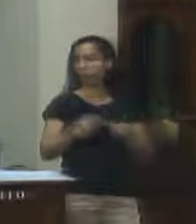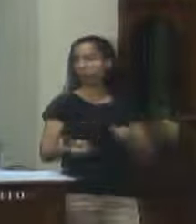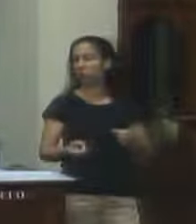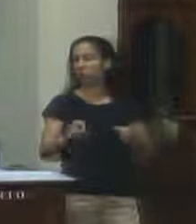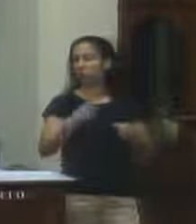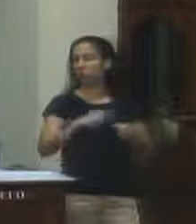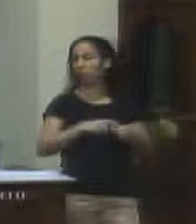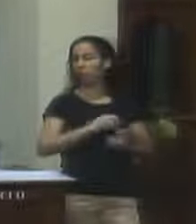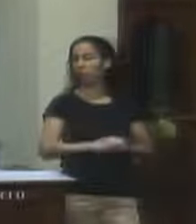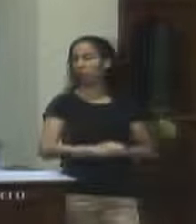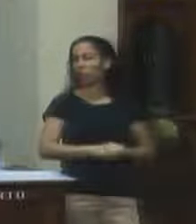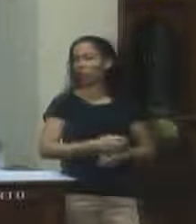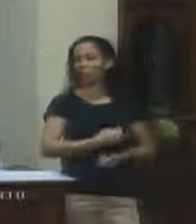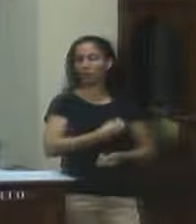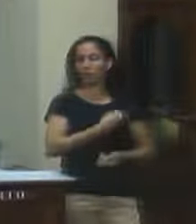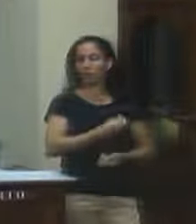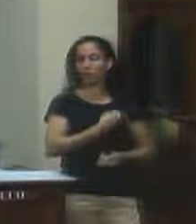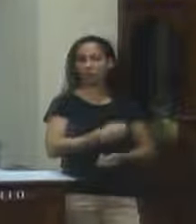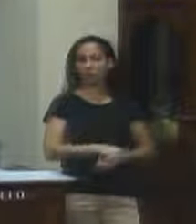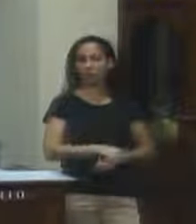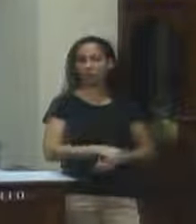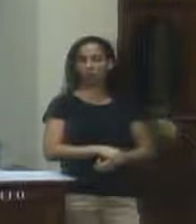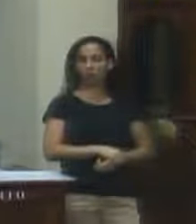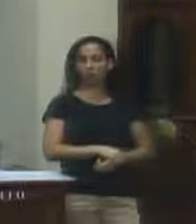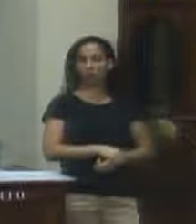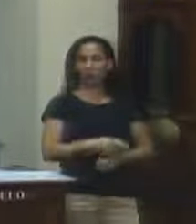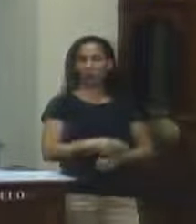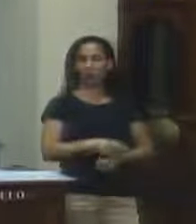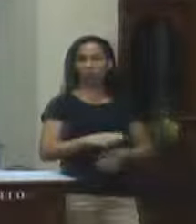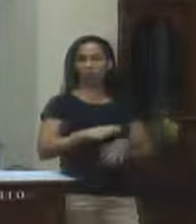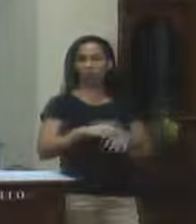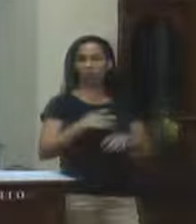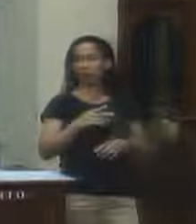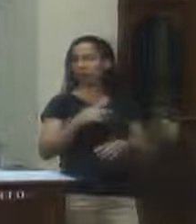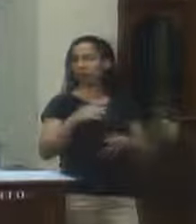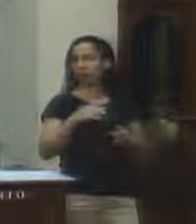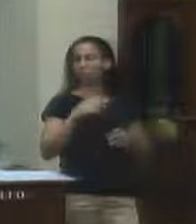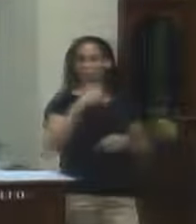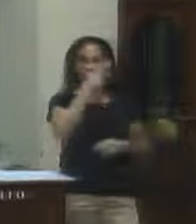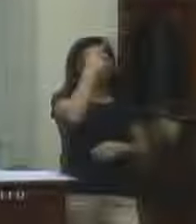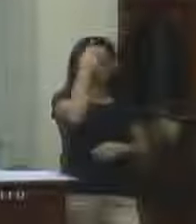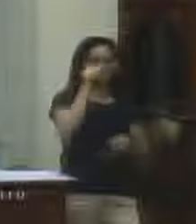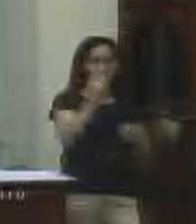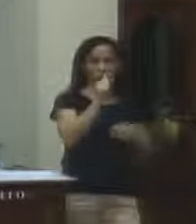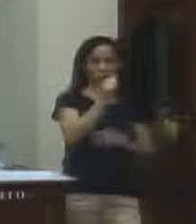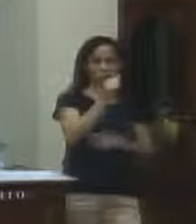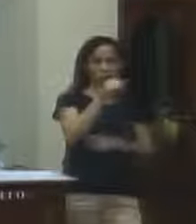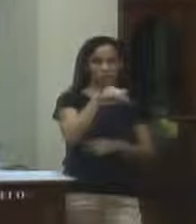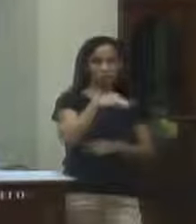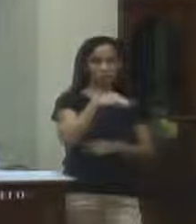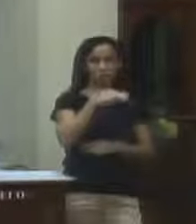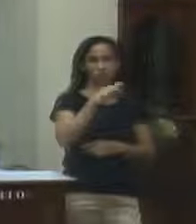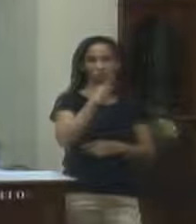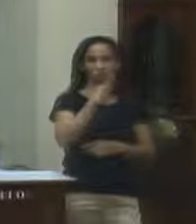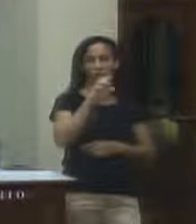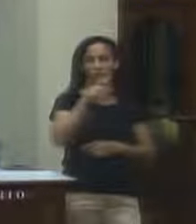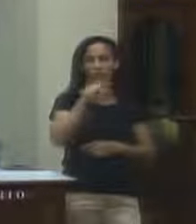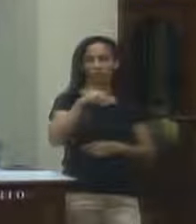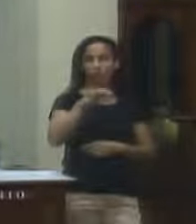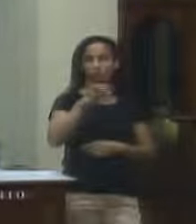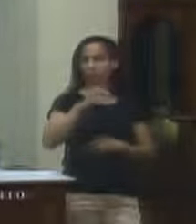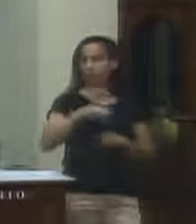voltada, todos presentes, logicamente, voltada mais para a questão dos ambulantes, né, que era o grande questionamento